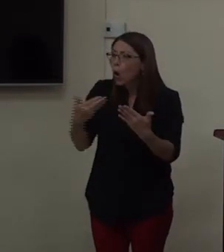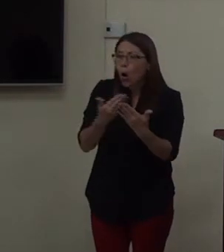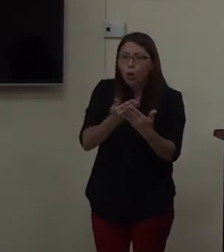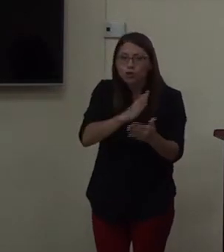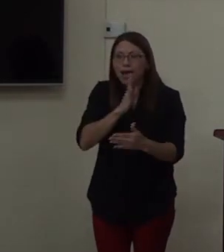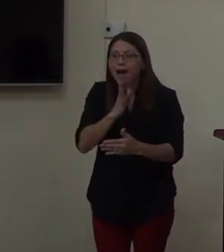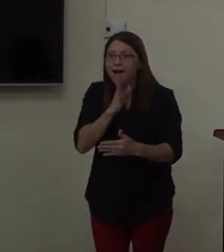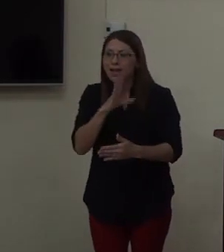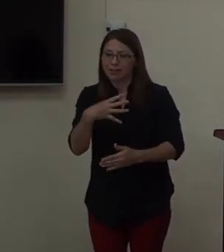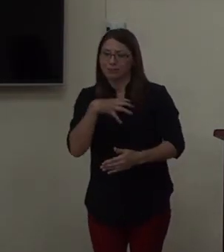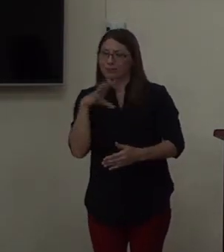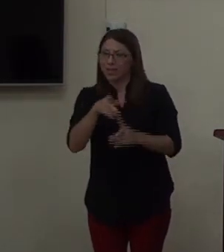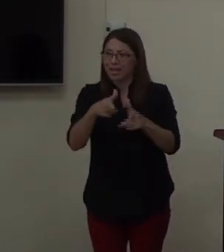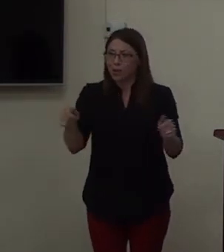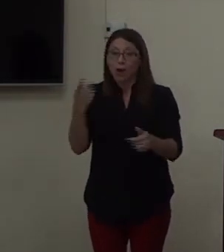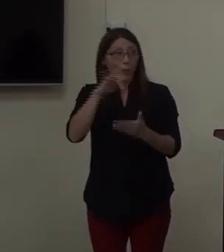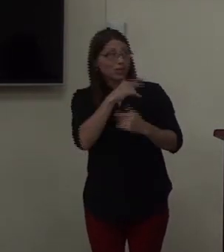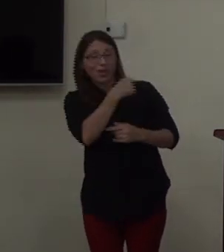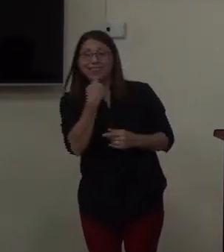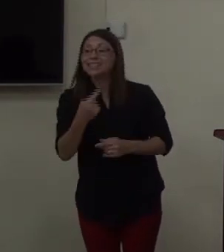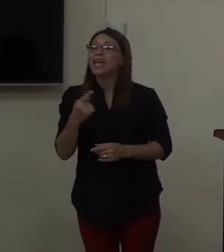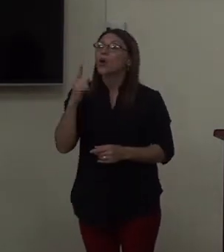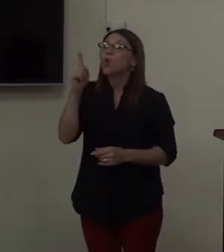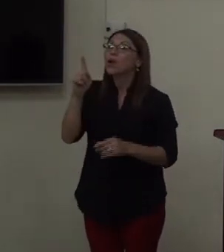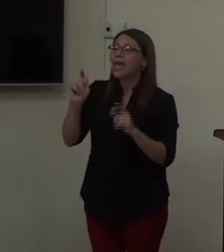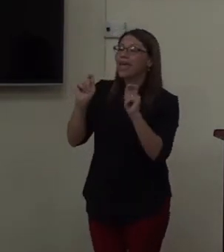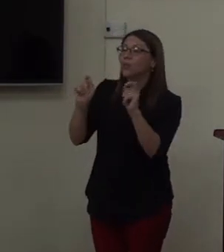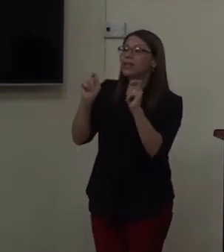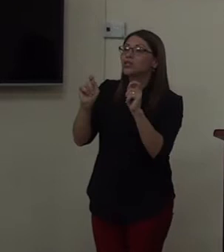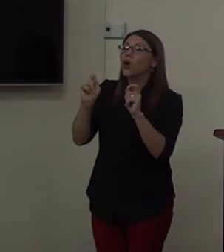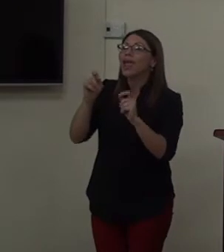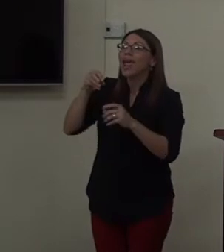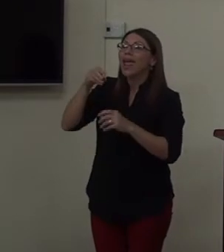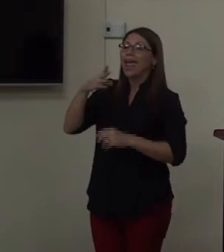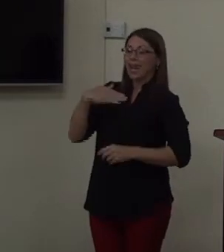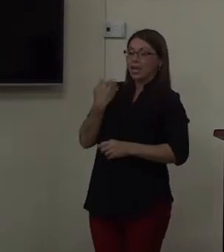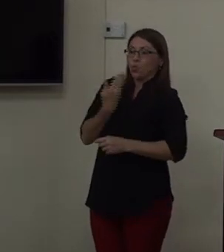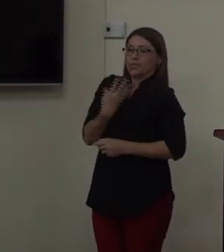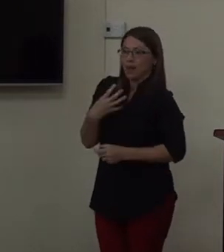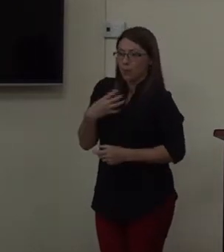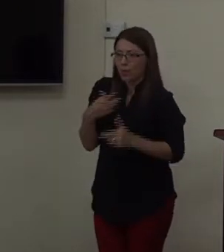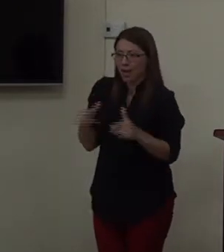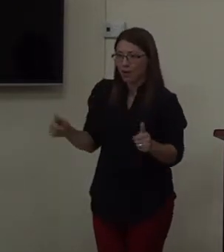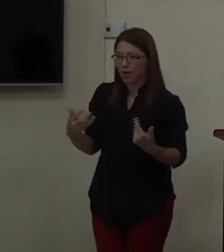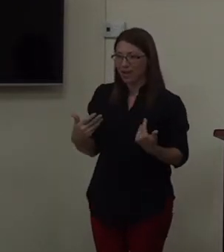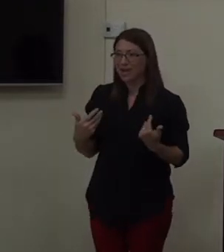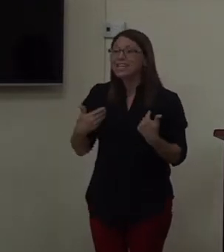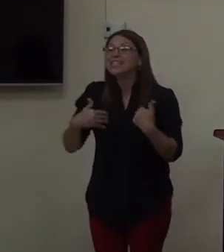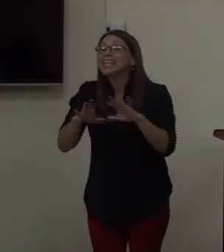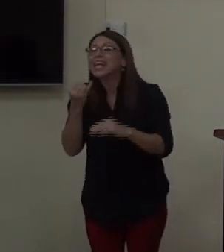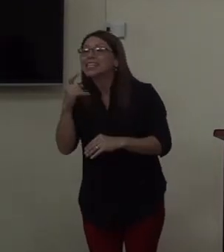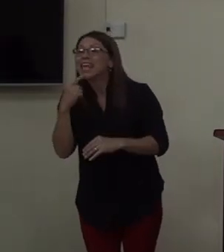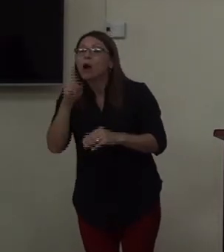de la lengua. Y por eso dice una educación en nuestra propia lengua. Ni siquiera si dijera una educación sobre nuestra